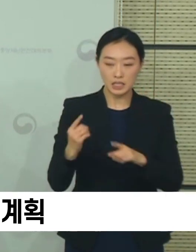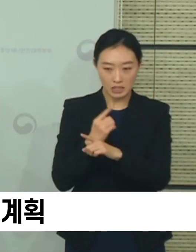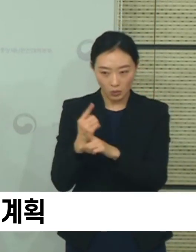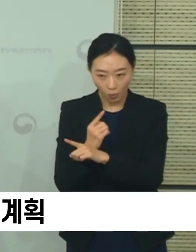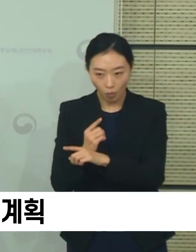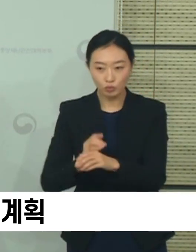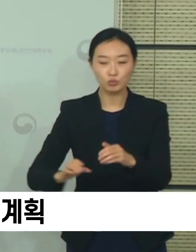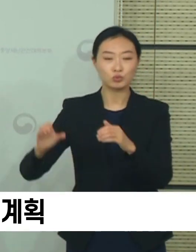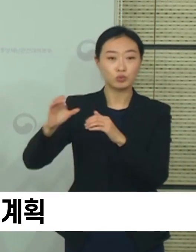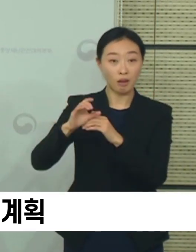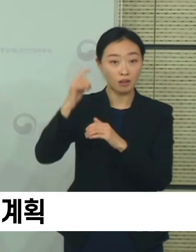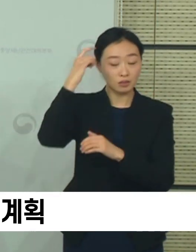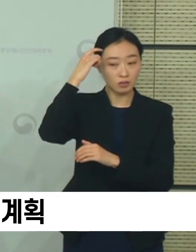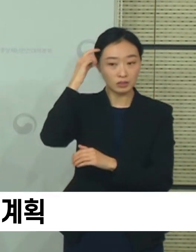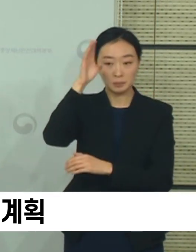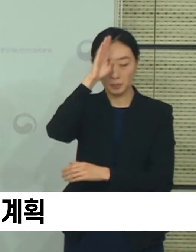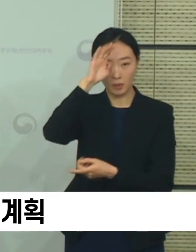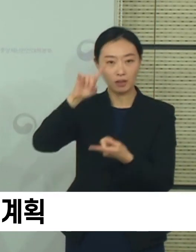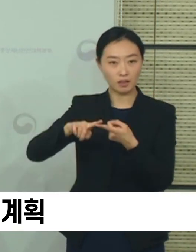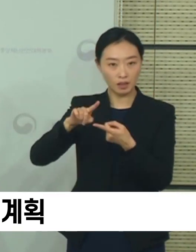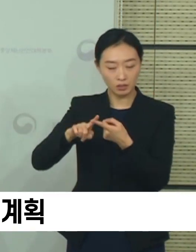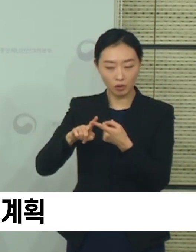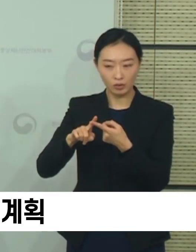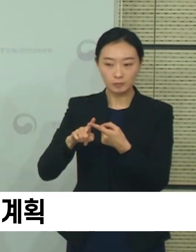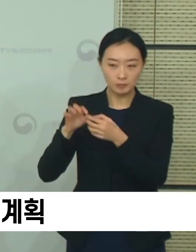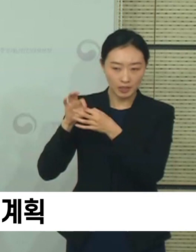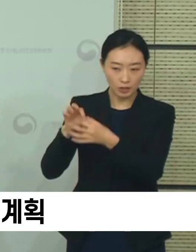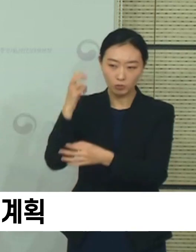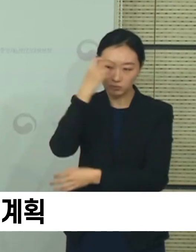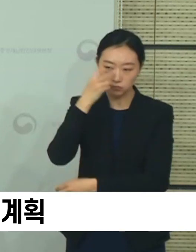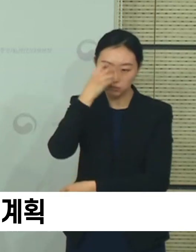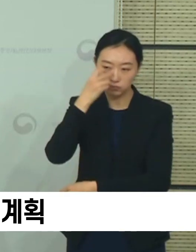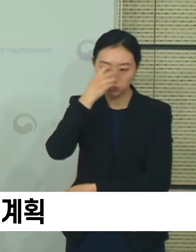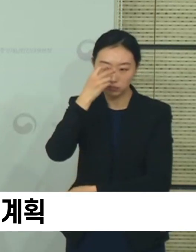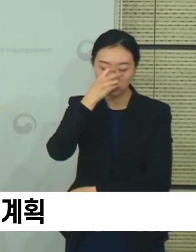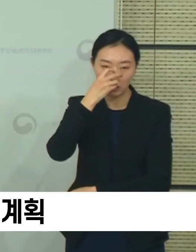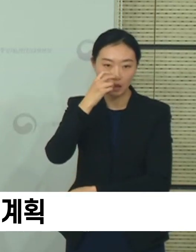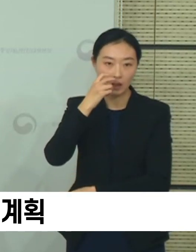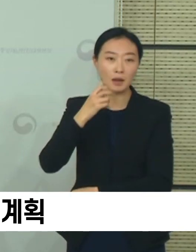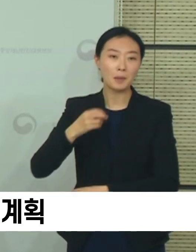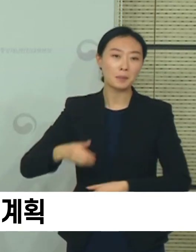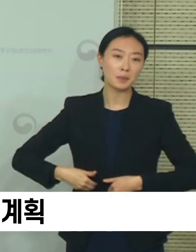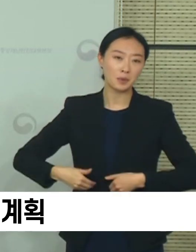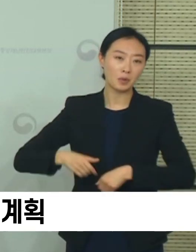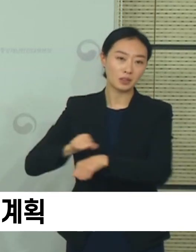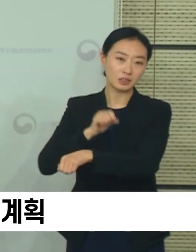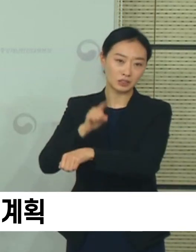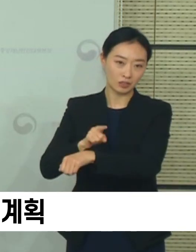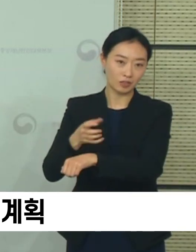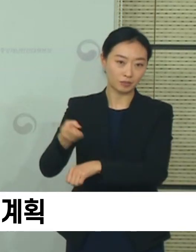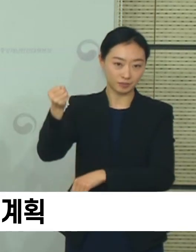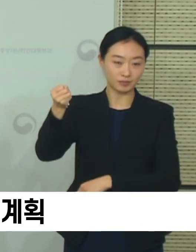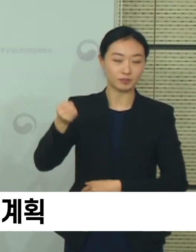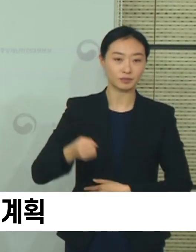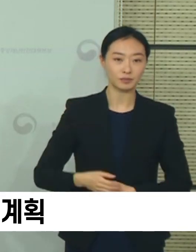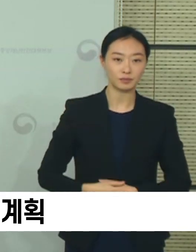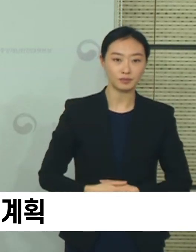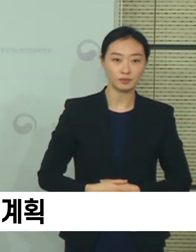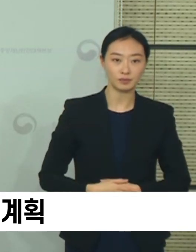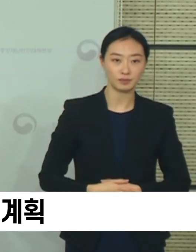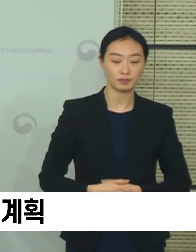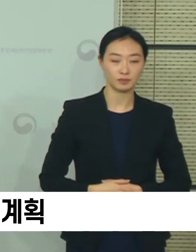치료와 더불어 또 정신질환에 대한 고려가 동시에 좀 이루어져야 되는 좀 특성을 가지신 분들이라서